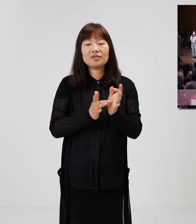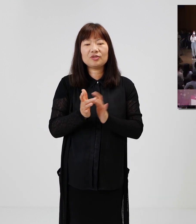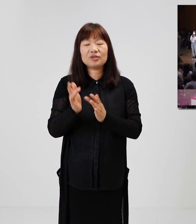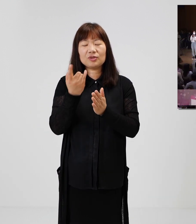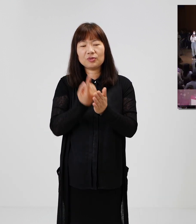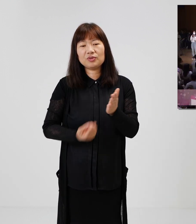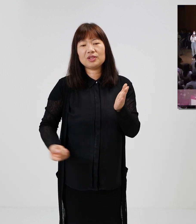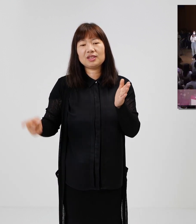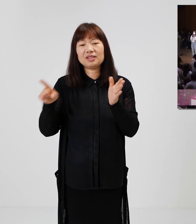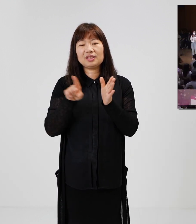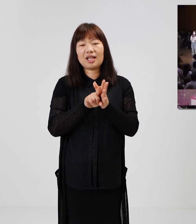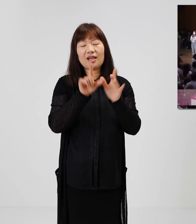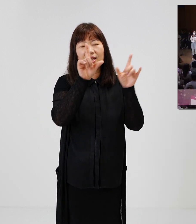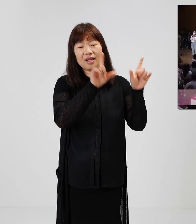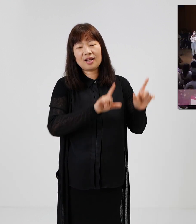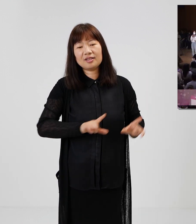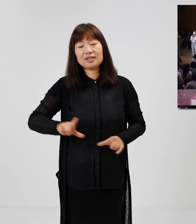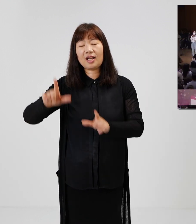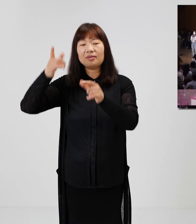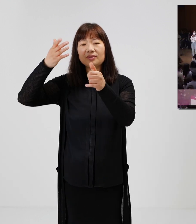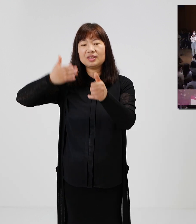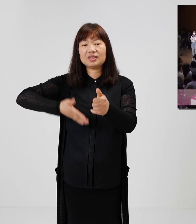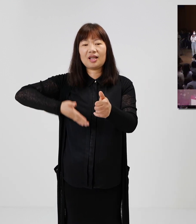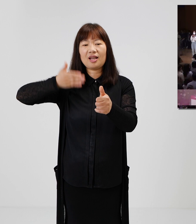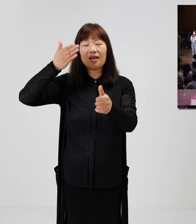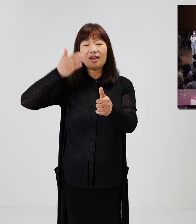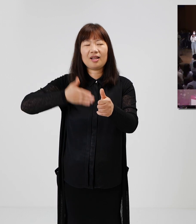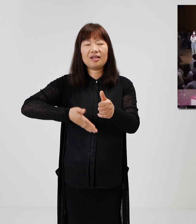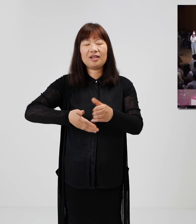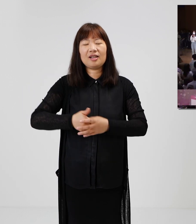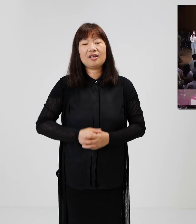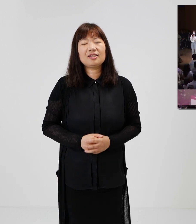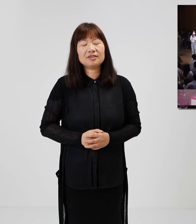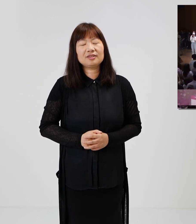주시는 예수를 위해